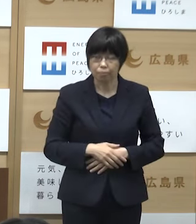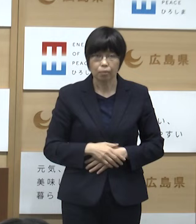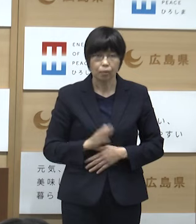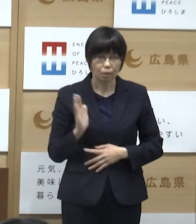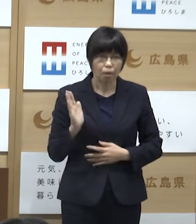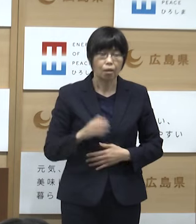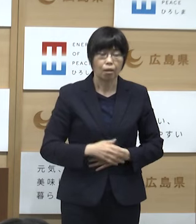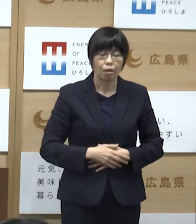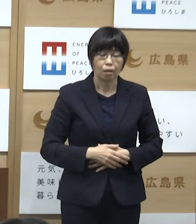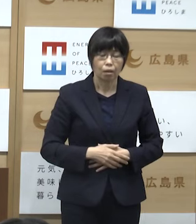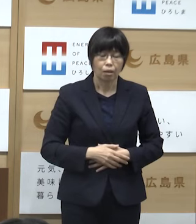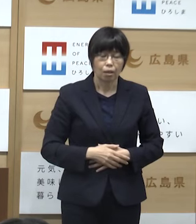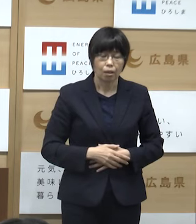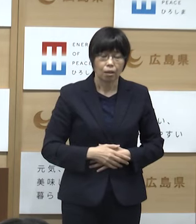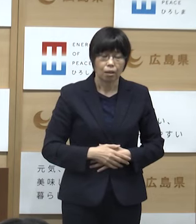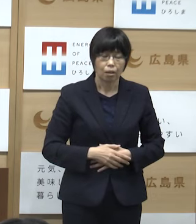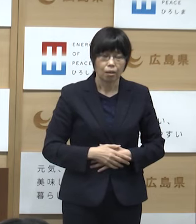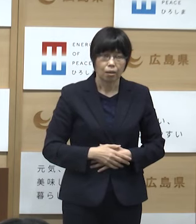りあえずですね、